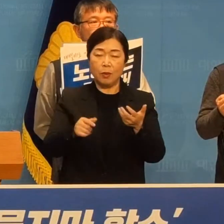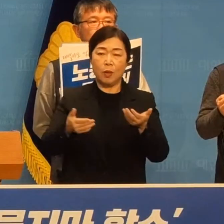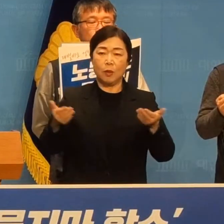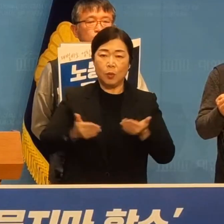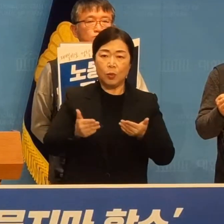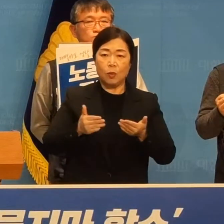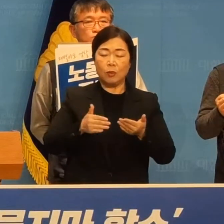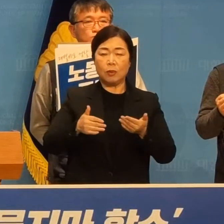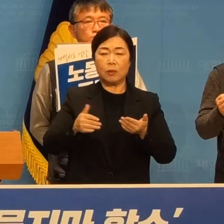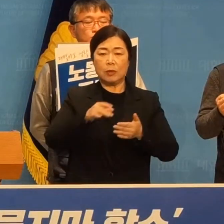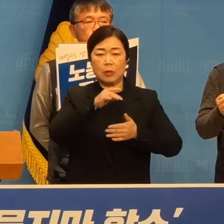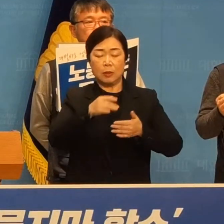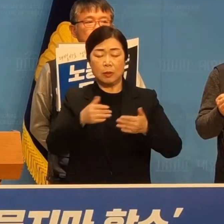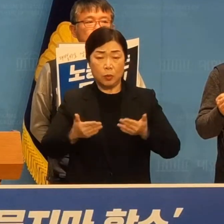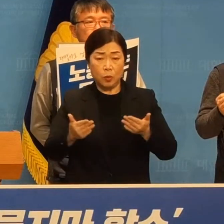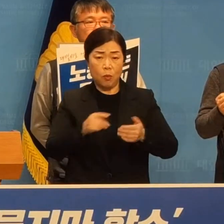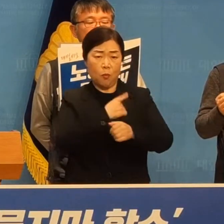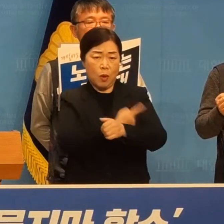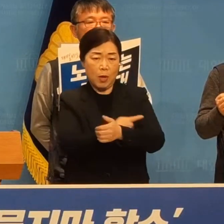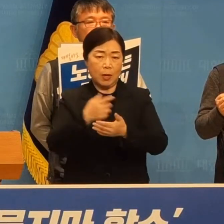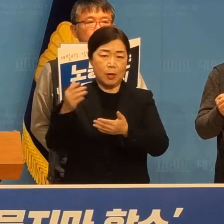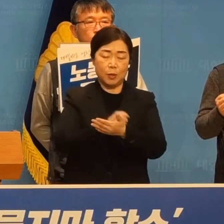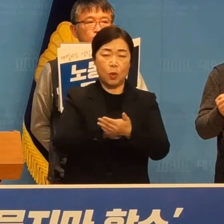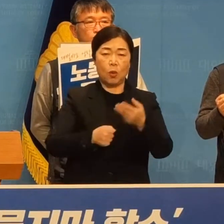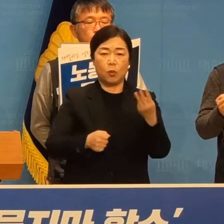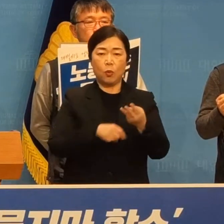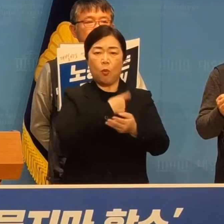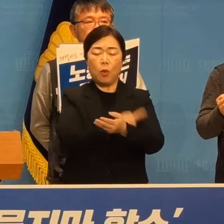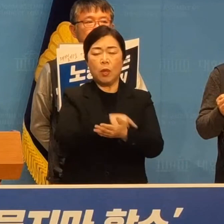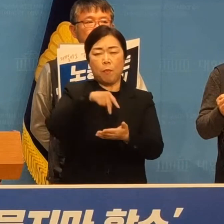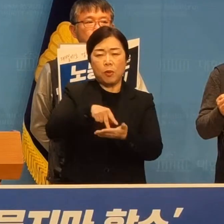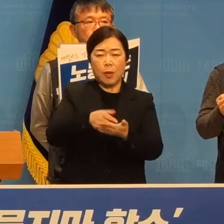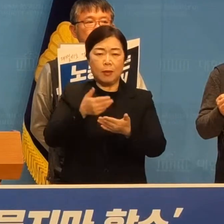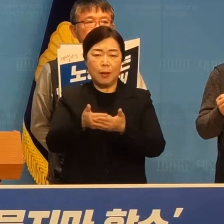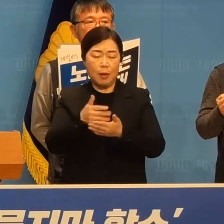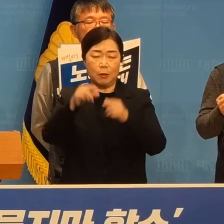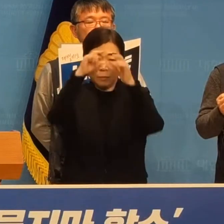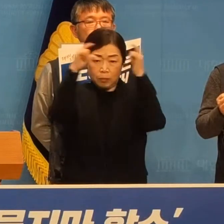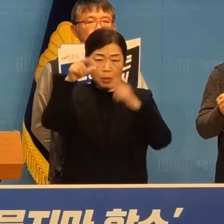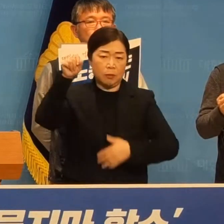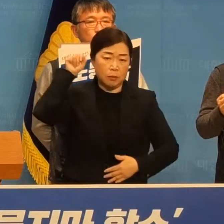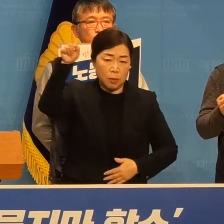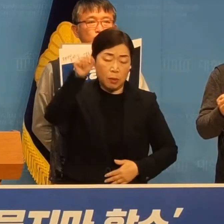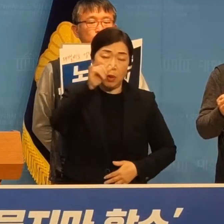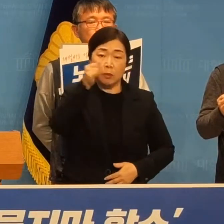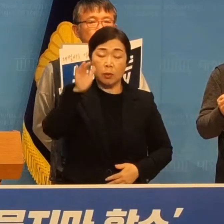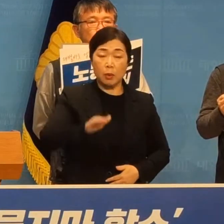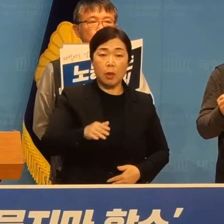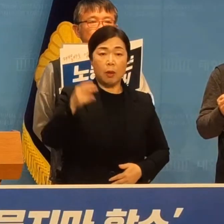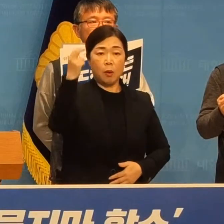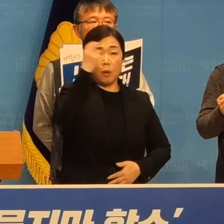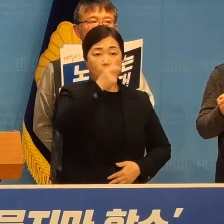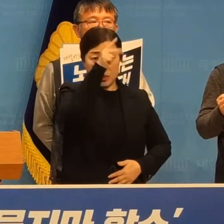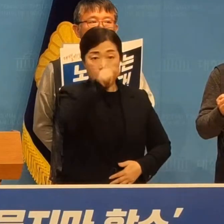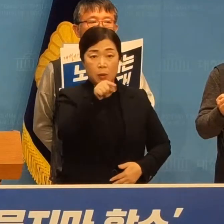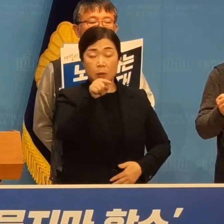결정하는 현대자동차 앞에 가서 노동 상권을 보장하라 요구했는데 검찰은